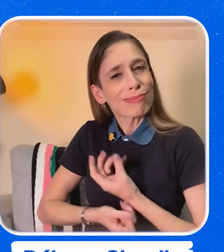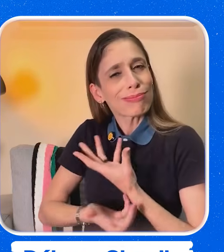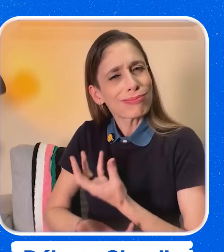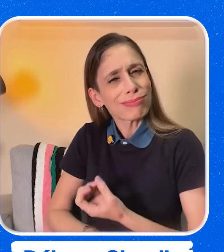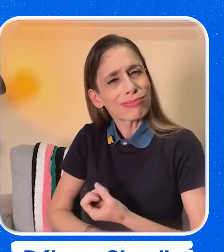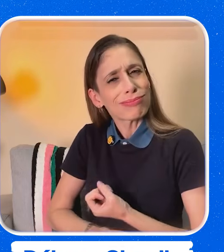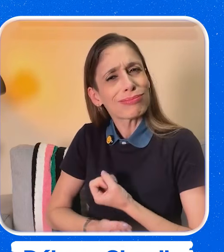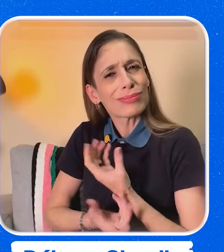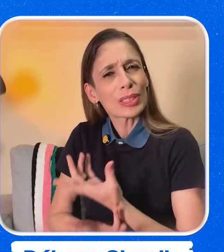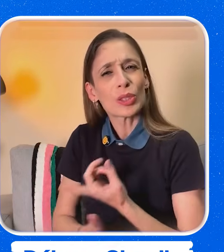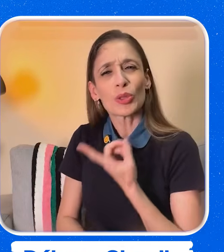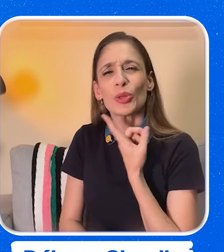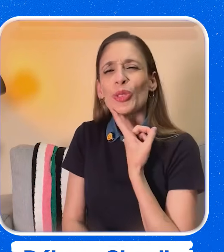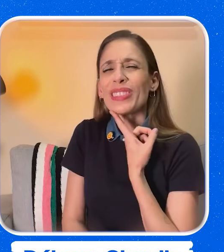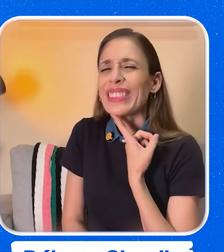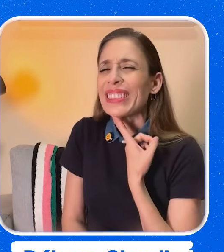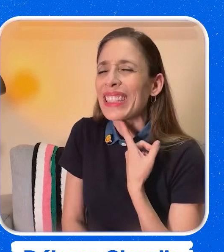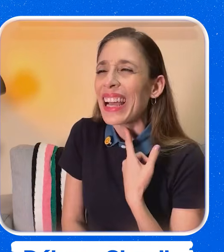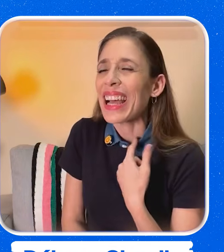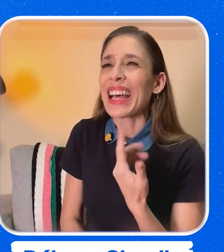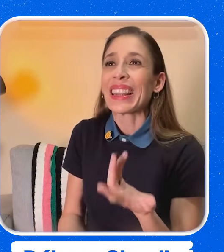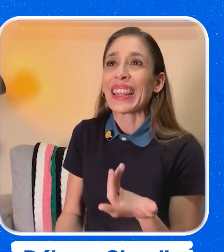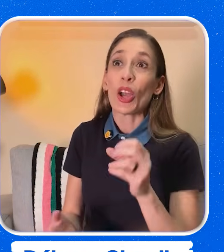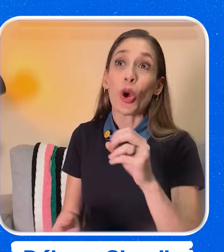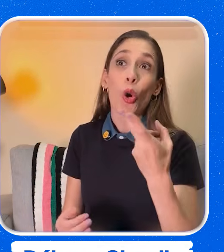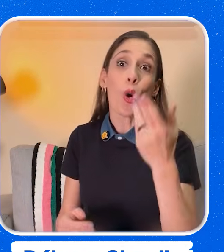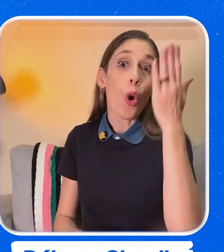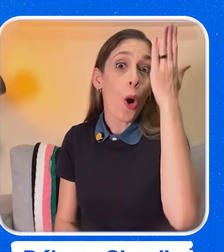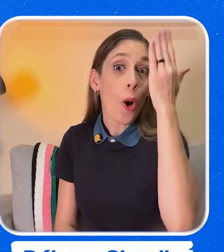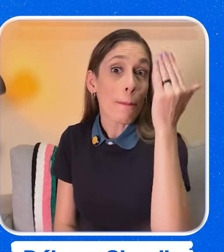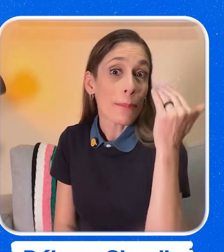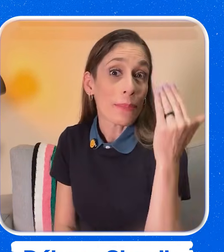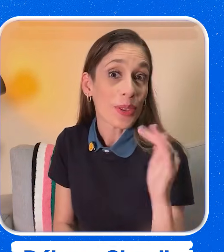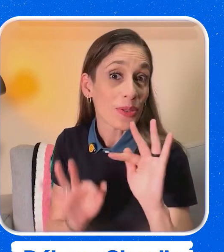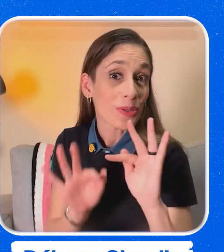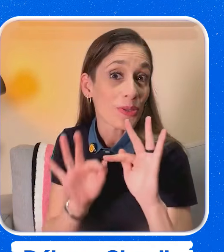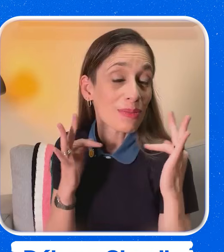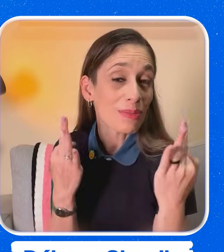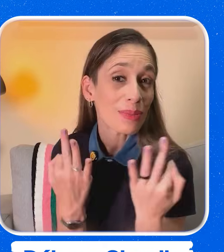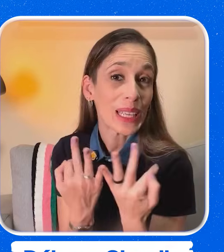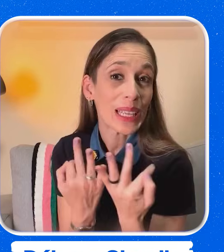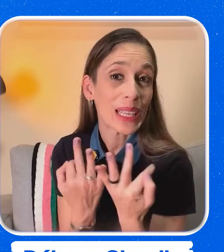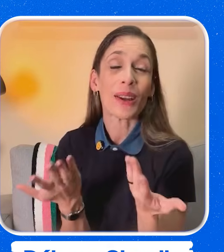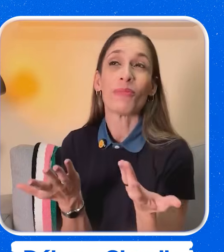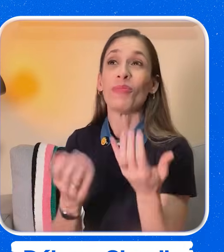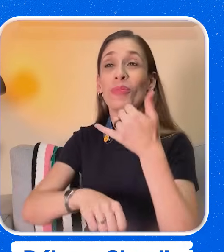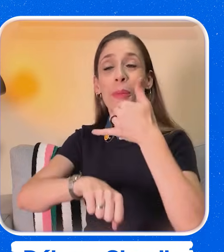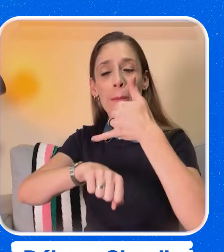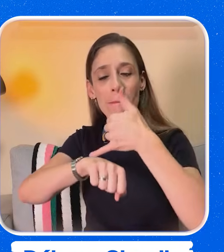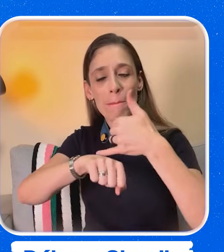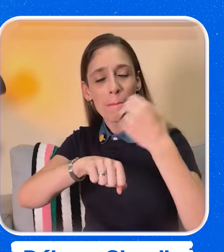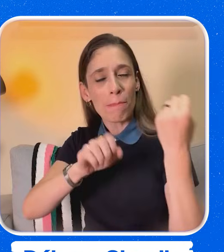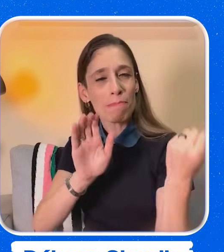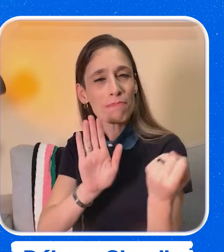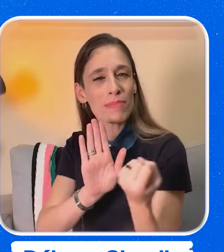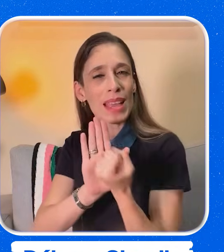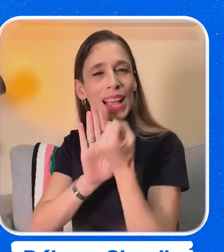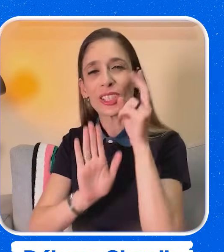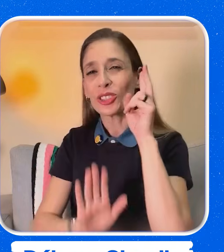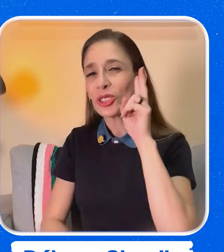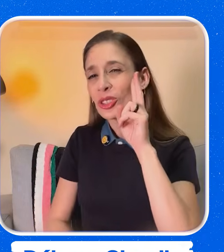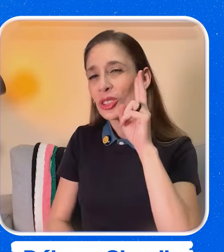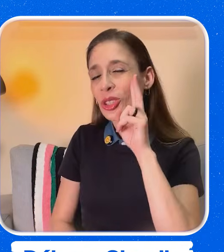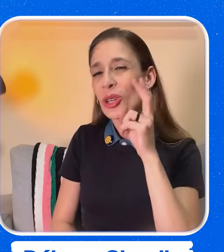desejos, de homenagear também suas famílias, ou de querer trazer na sua pele a sua história, a sua cultura, né? E quando